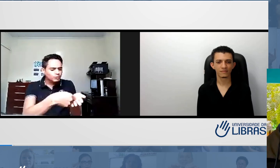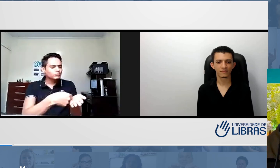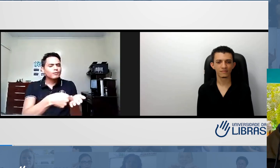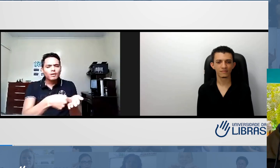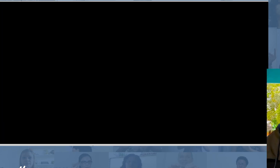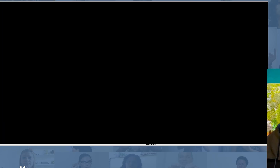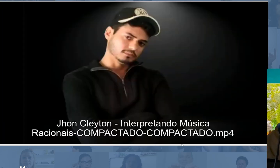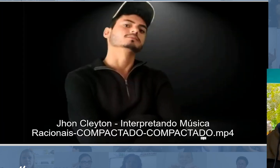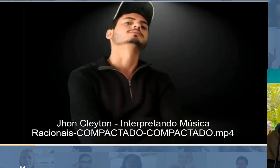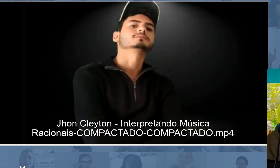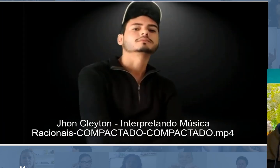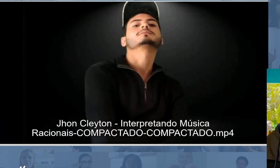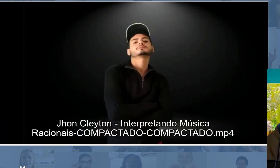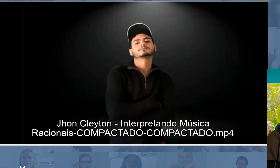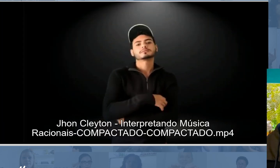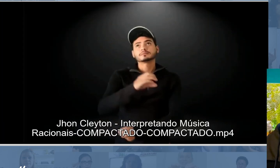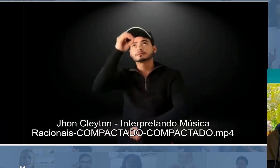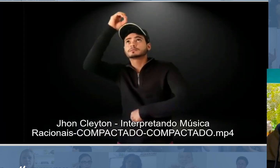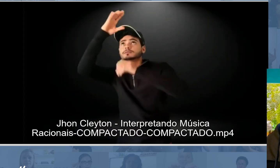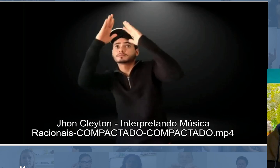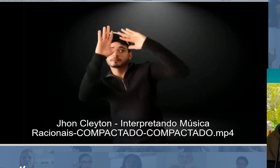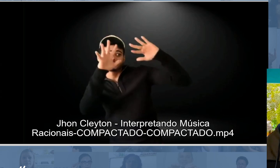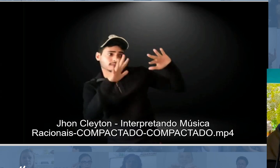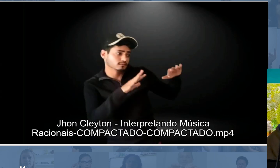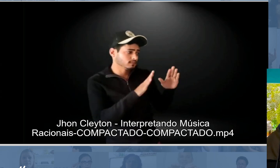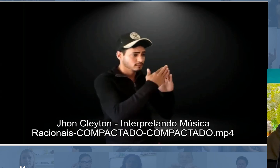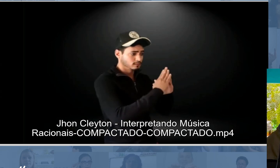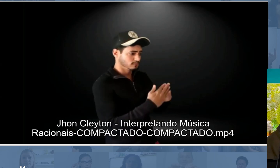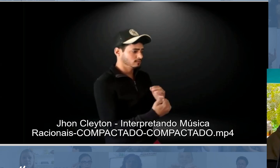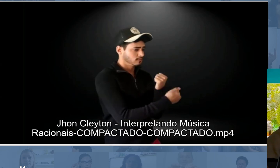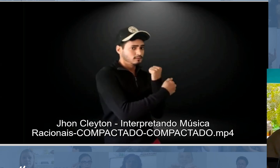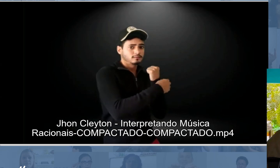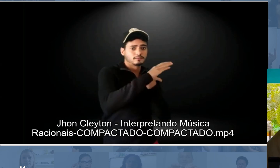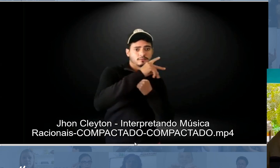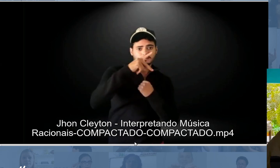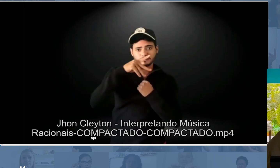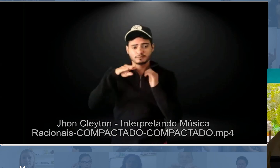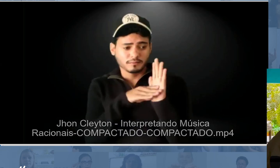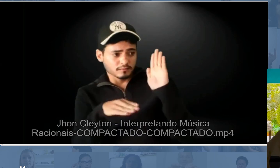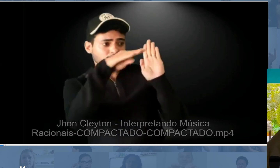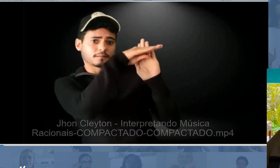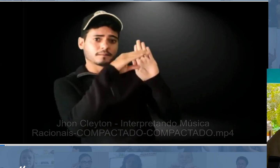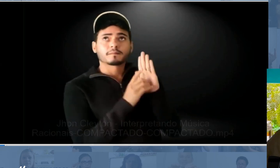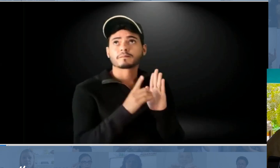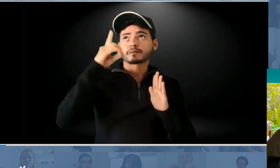que não para por aí, porque o John Clayton foi seguindo o método e olha,